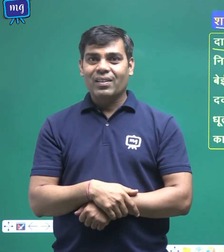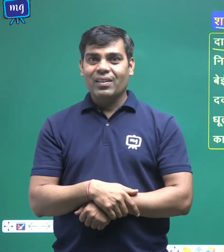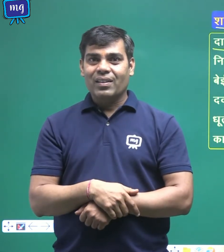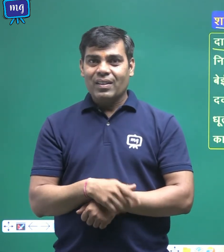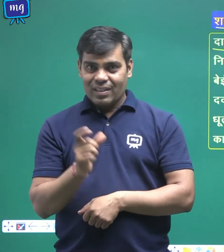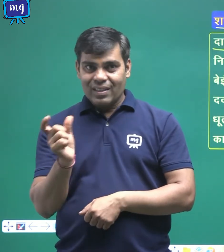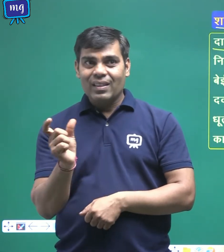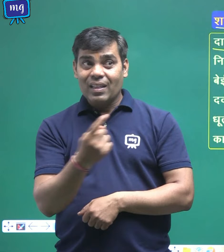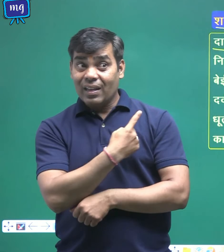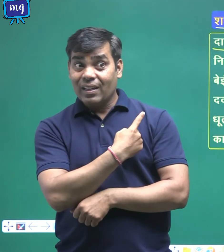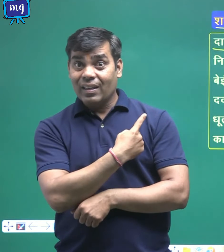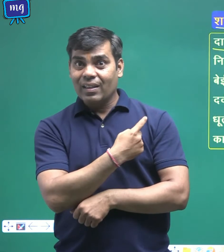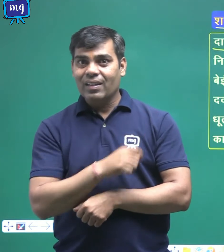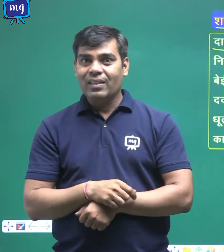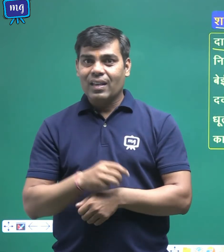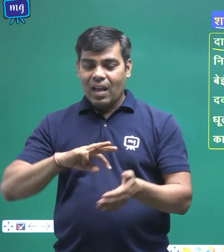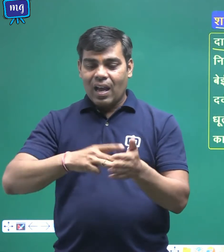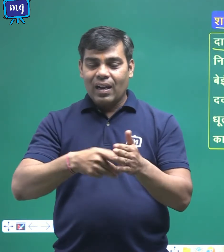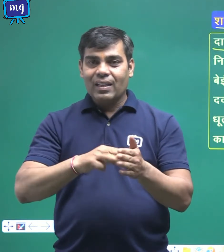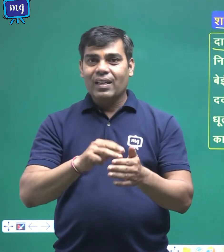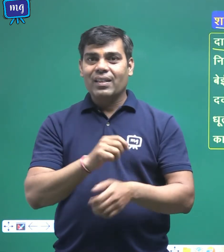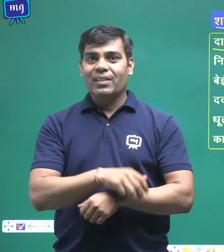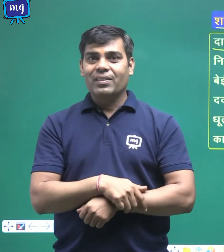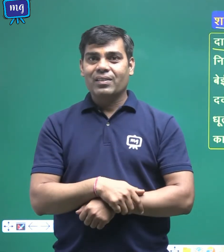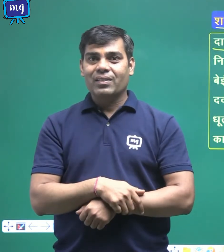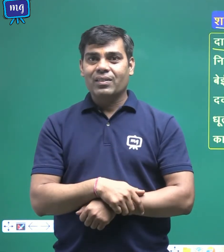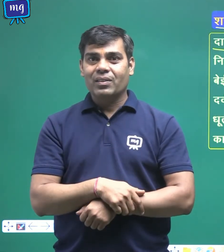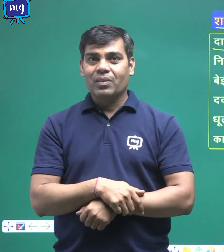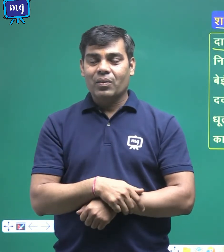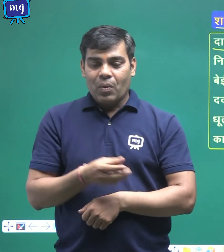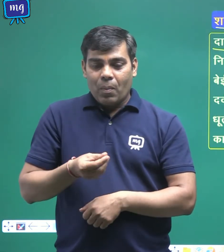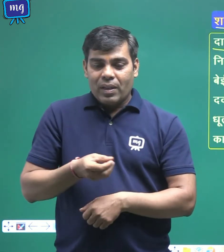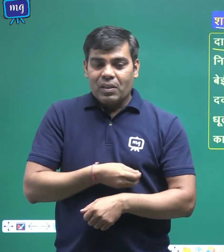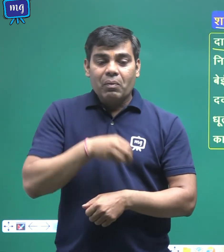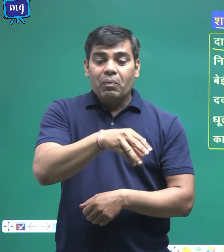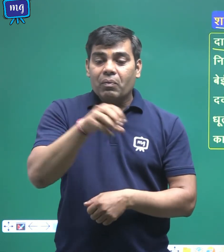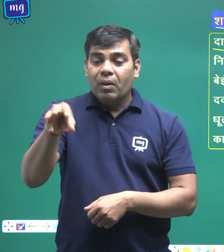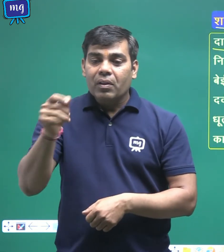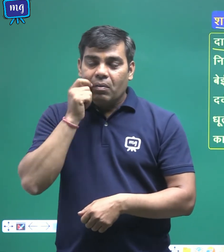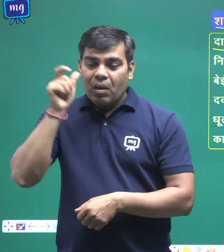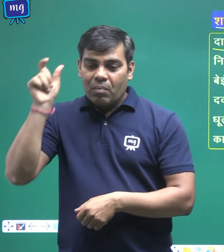दानी, अर्थ है दान देने वाला।